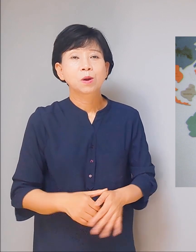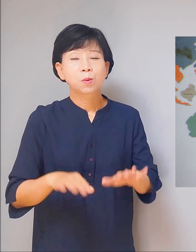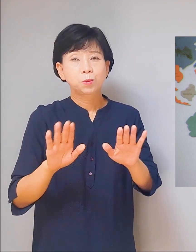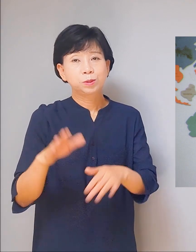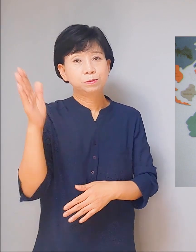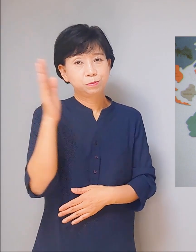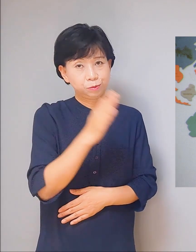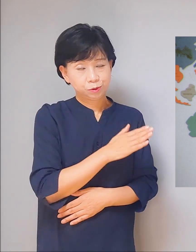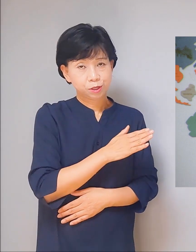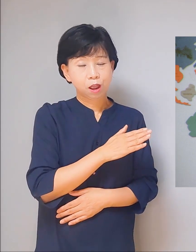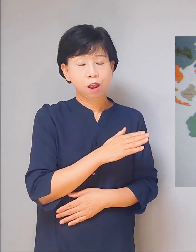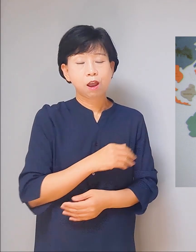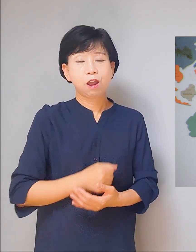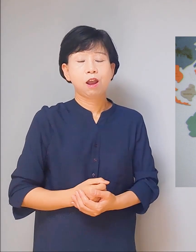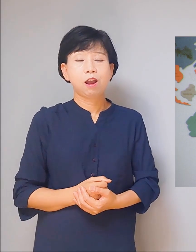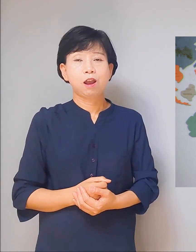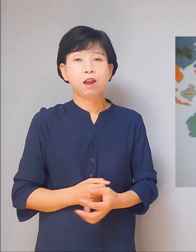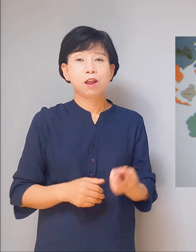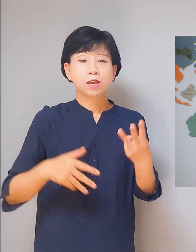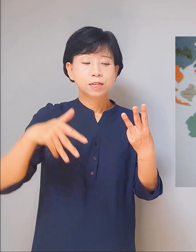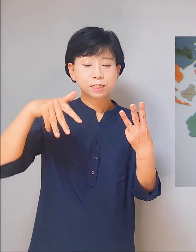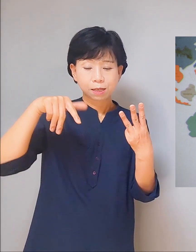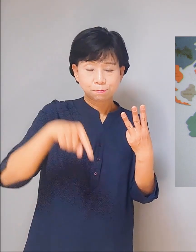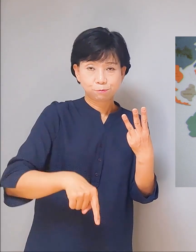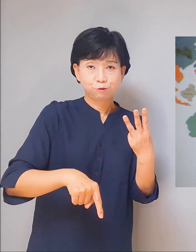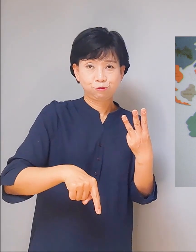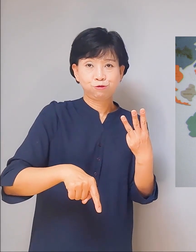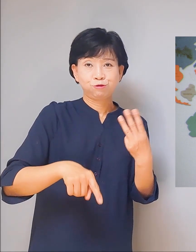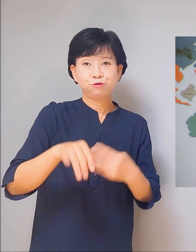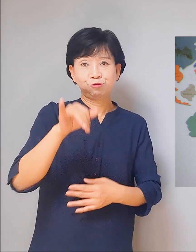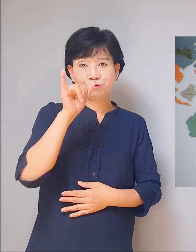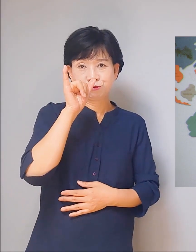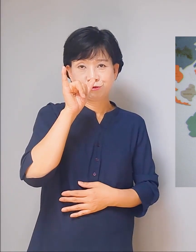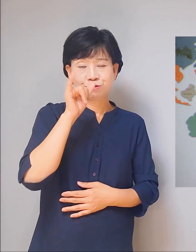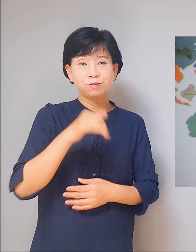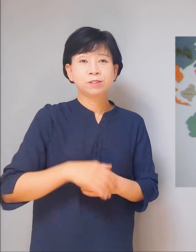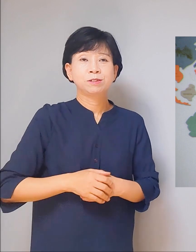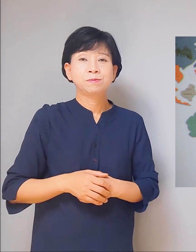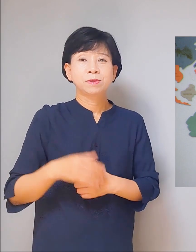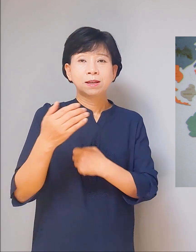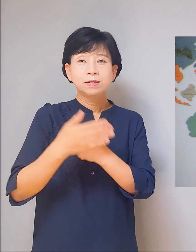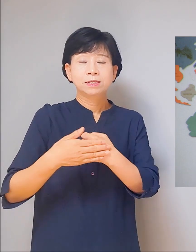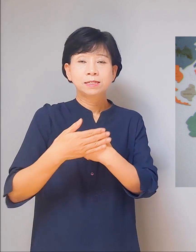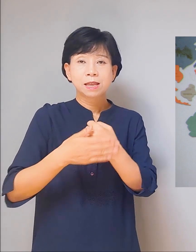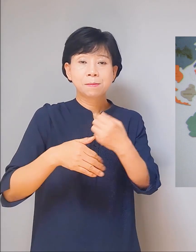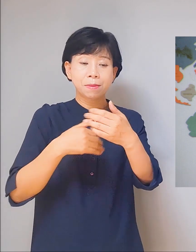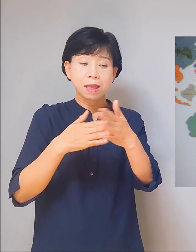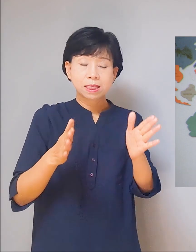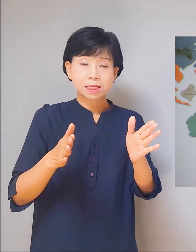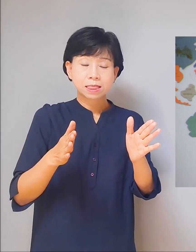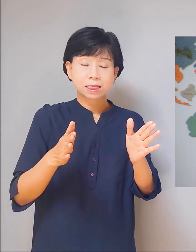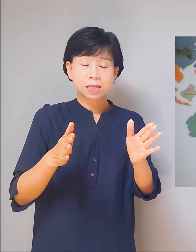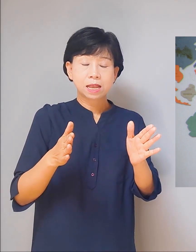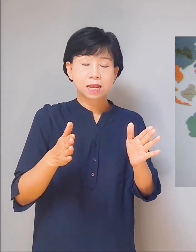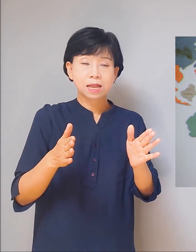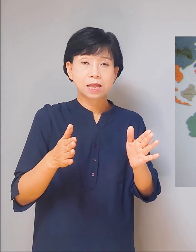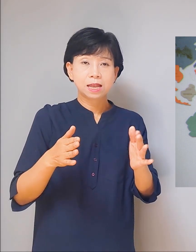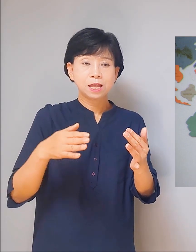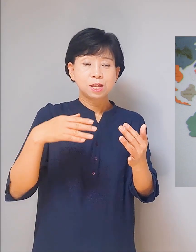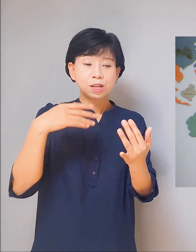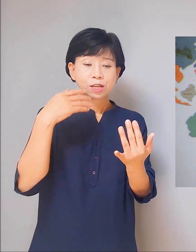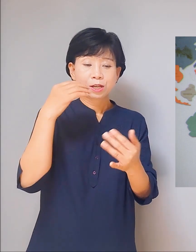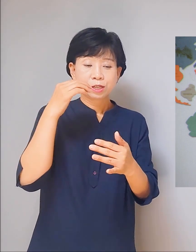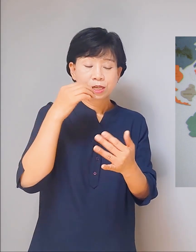오늘부터 3주간에 또 있습니다. 우리 성도님들도 혹시 은혜반을 못하신 분은 참석하시면 되겠습니다. 오늘